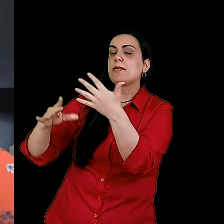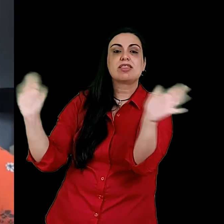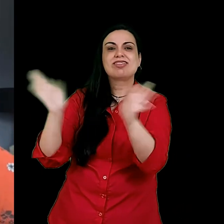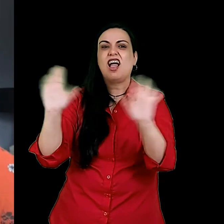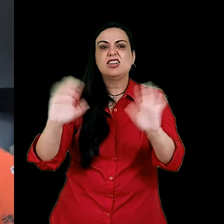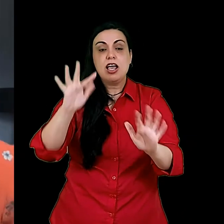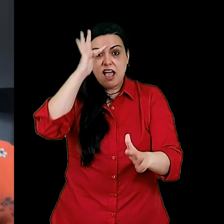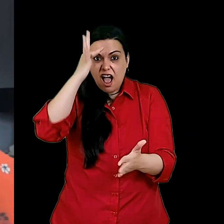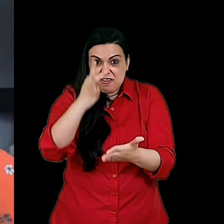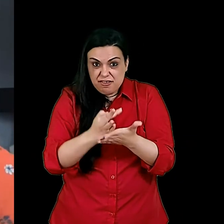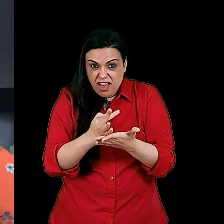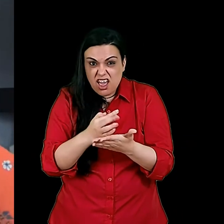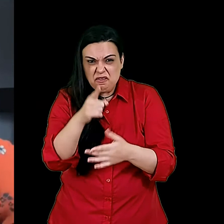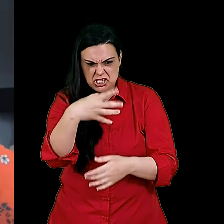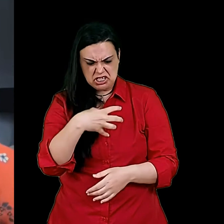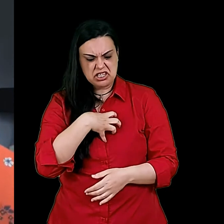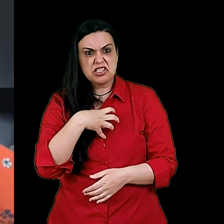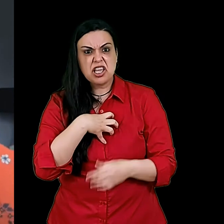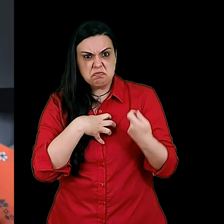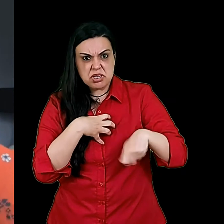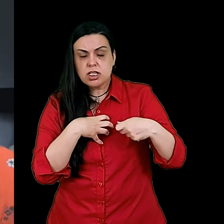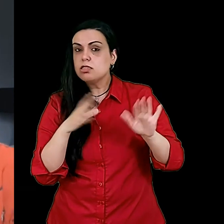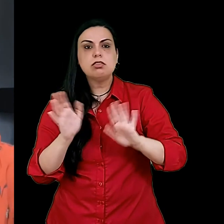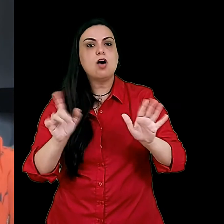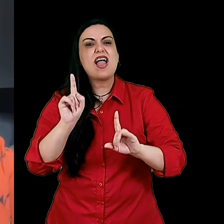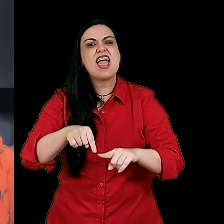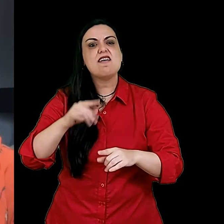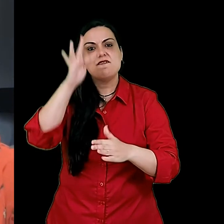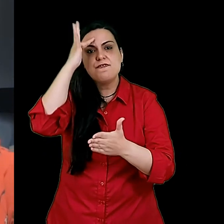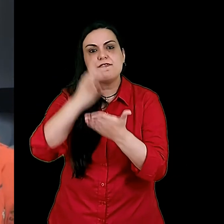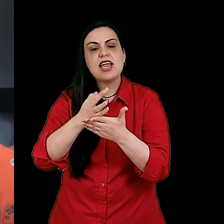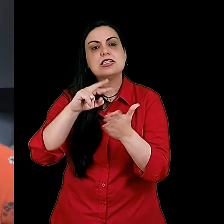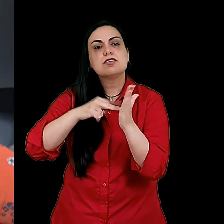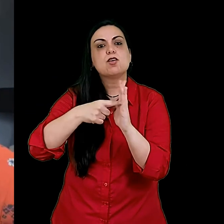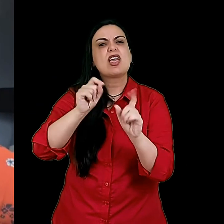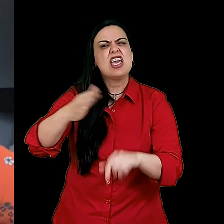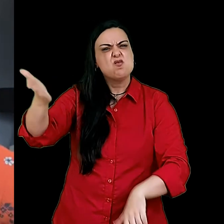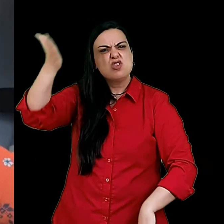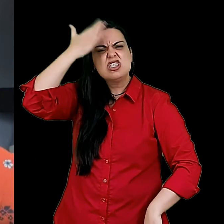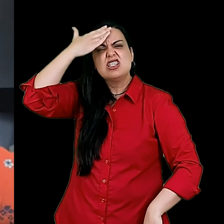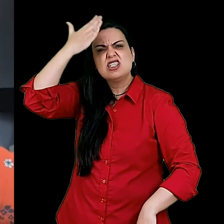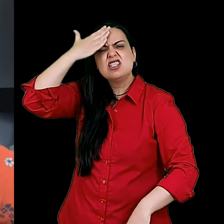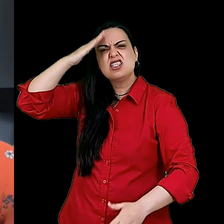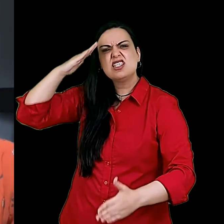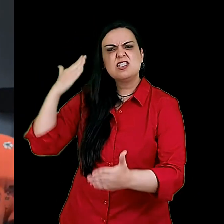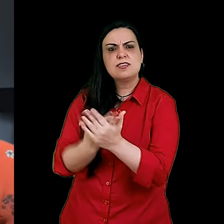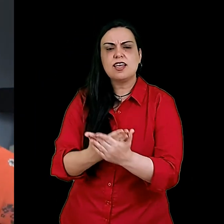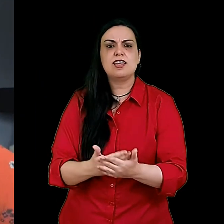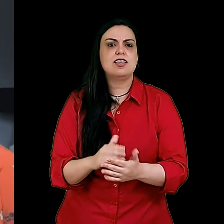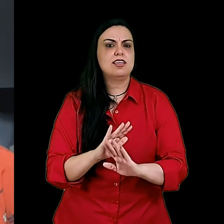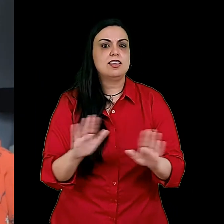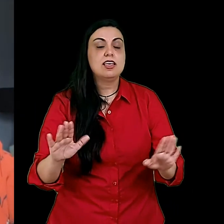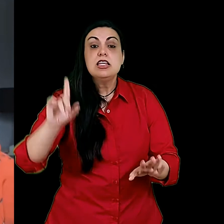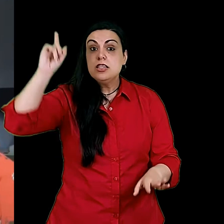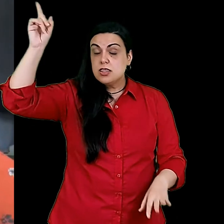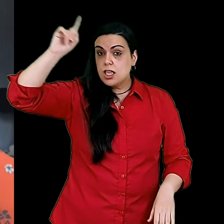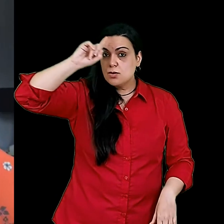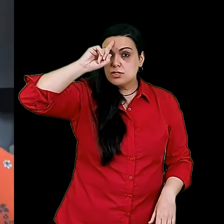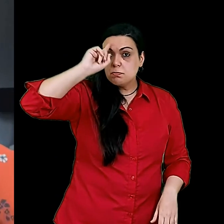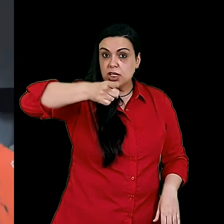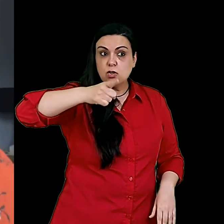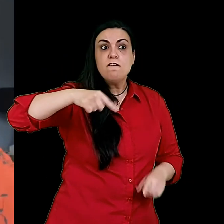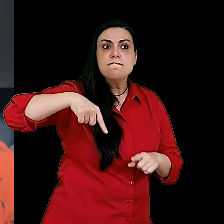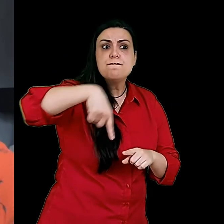questionar. E a fé não tem a ver com o que eu sinto. A fé tem a ver com o que eu sei. Voltando o exemplo para